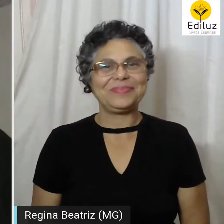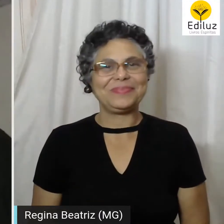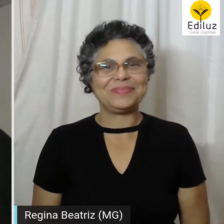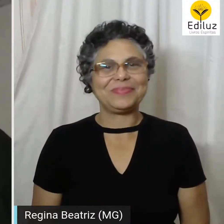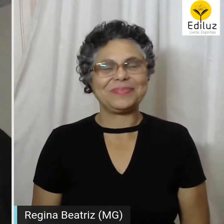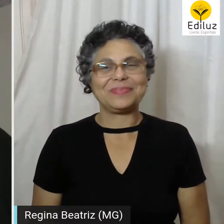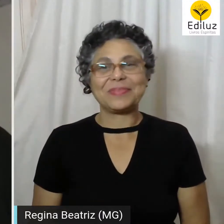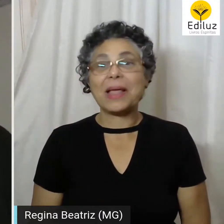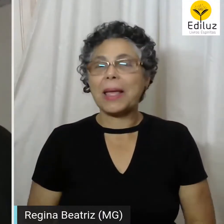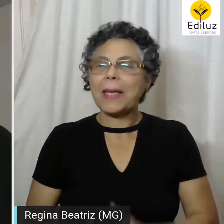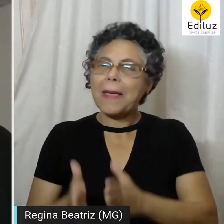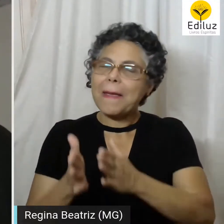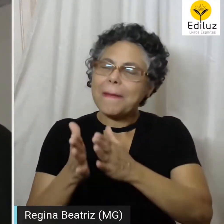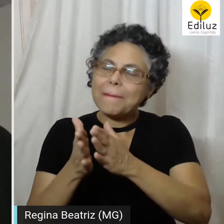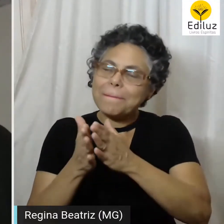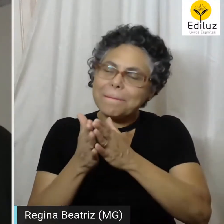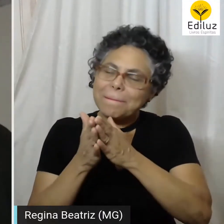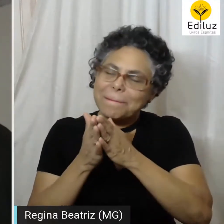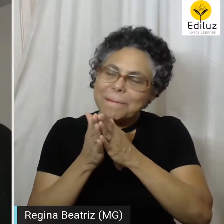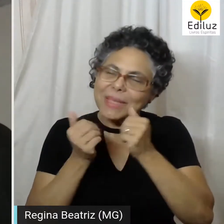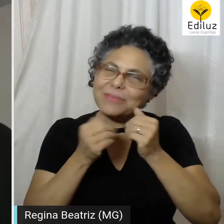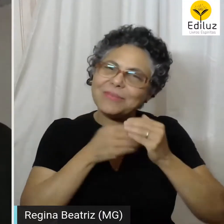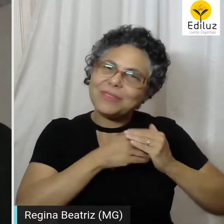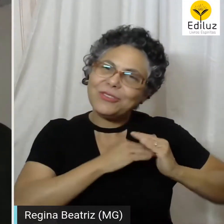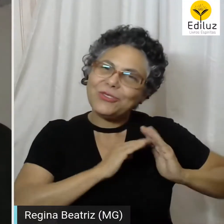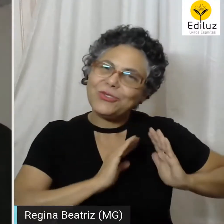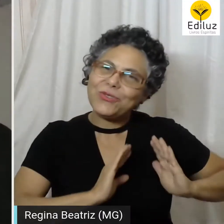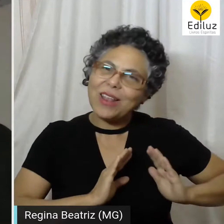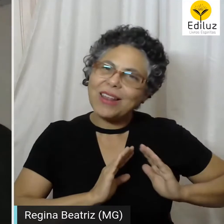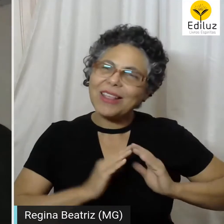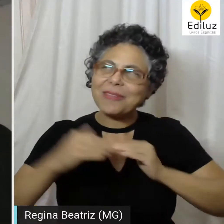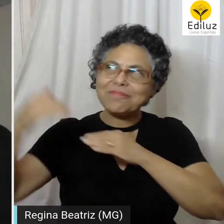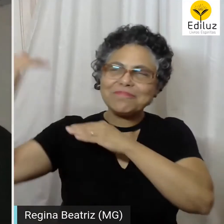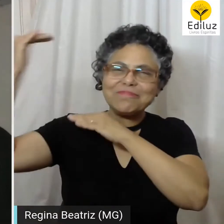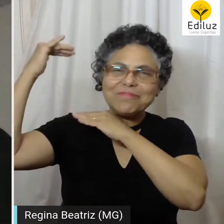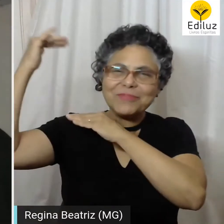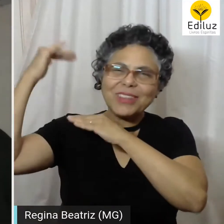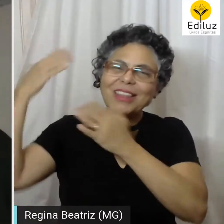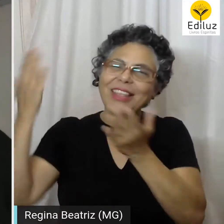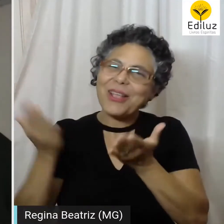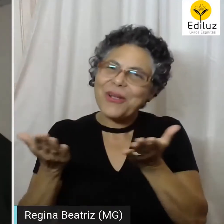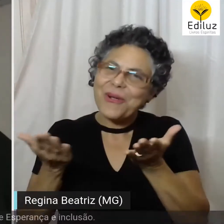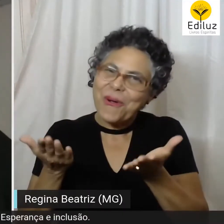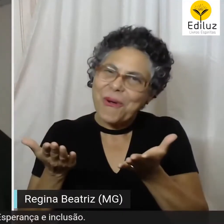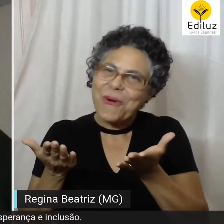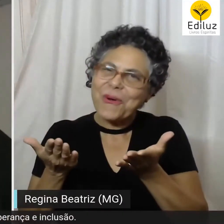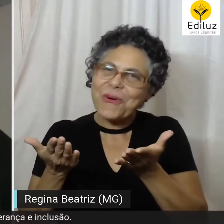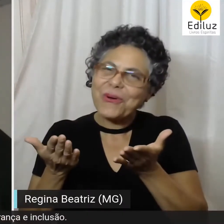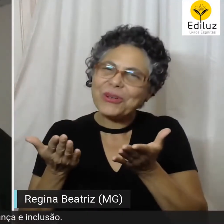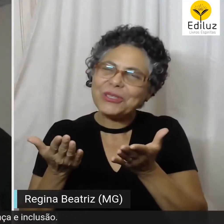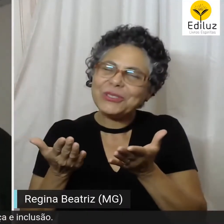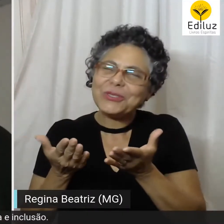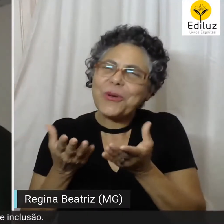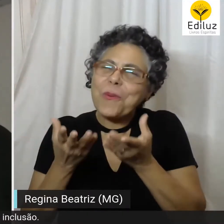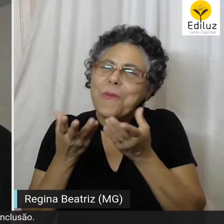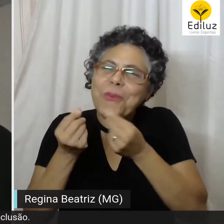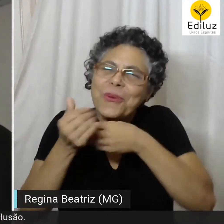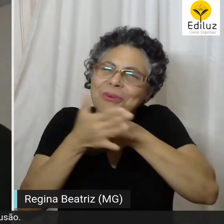pedimos à veneranda que nos ampare nesse tema tão delicado, tão sutil,